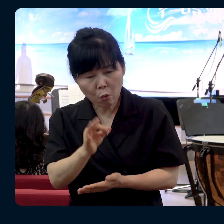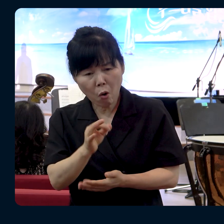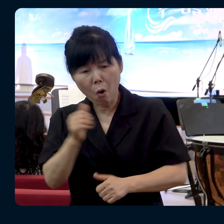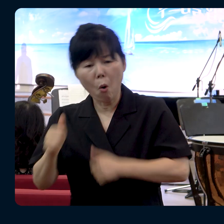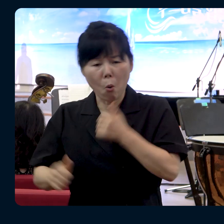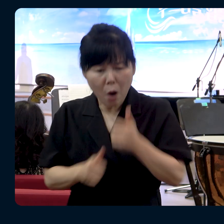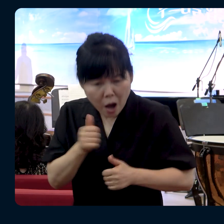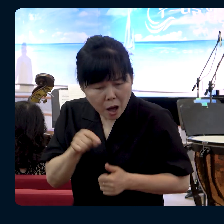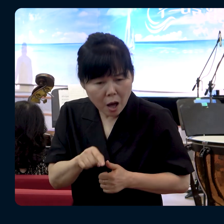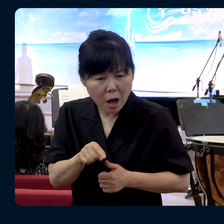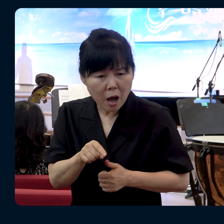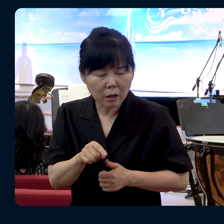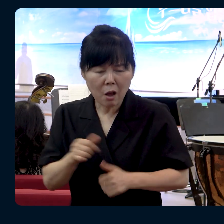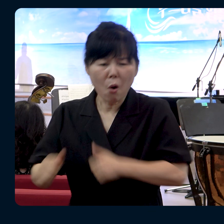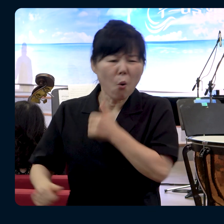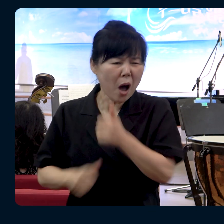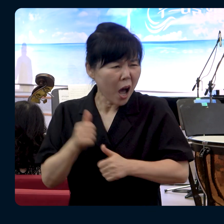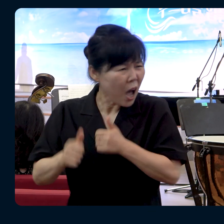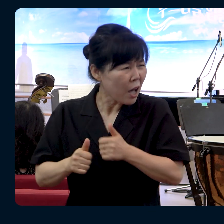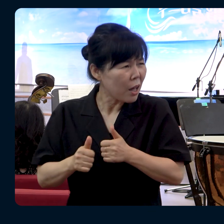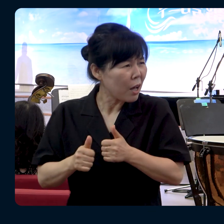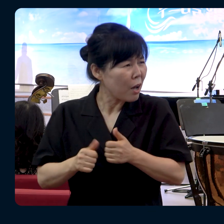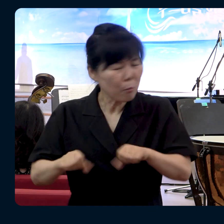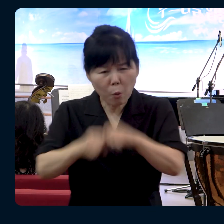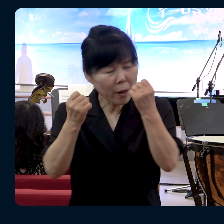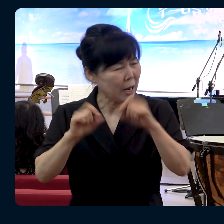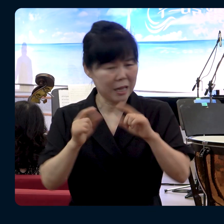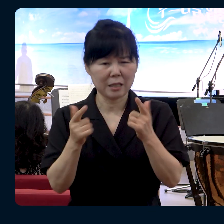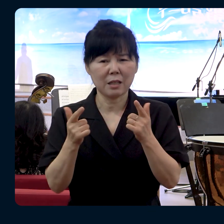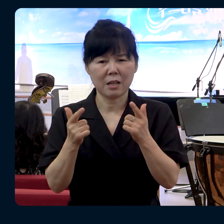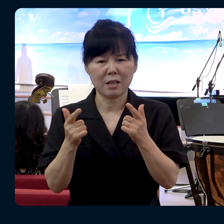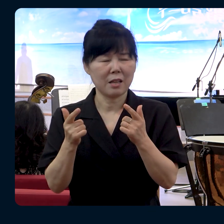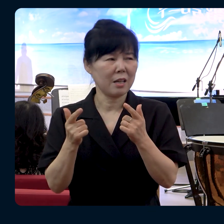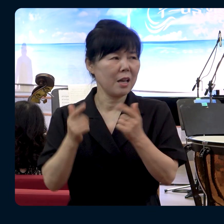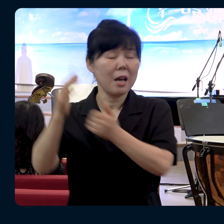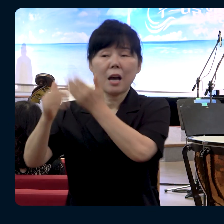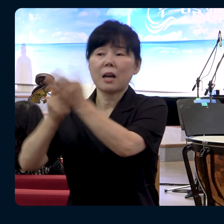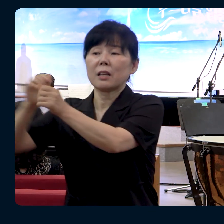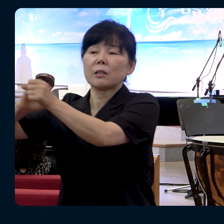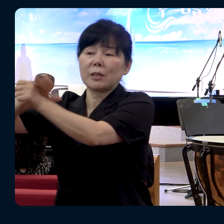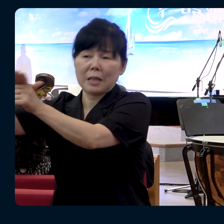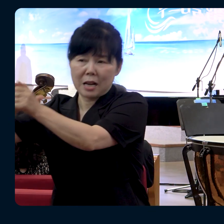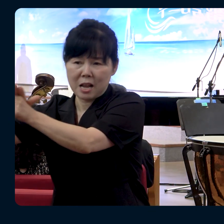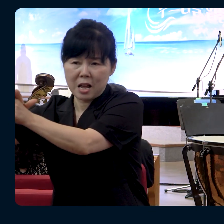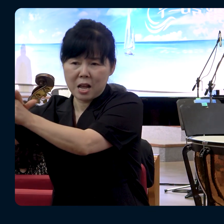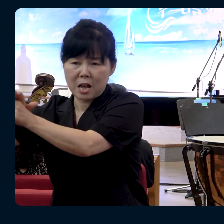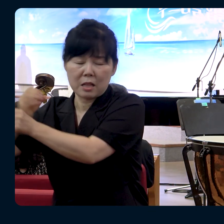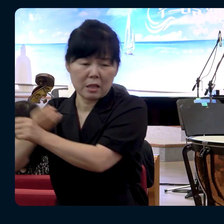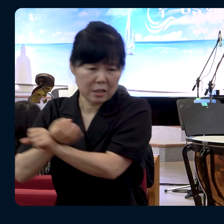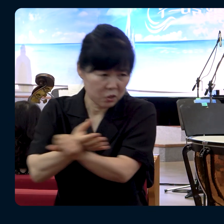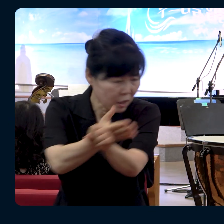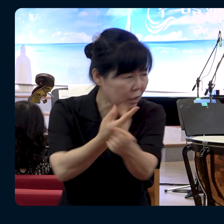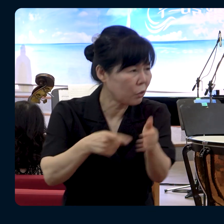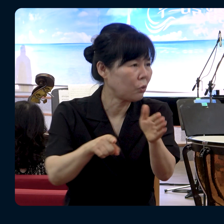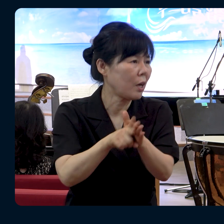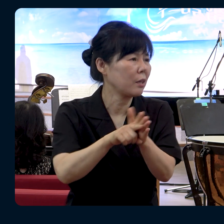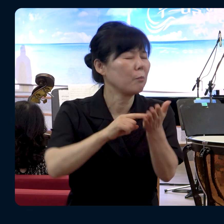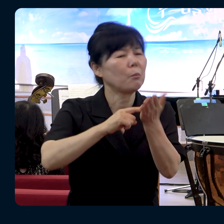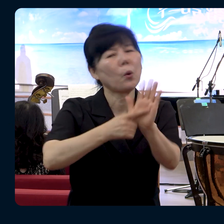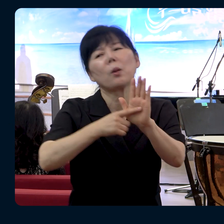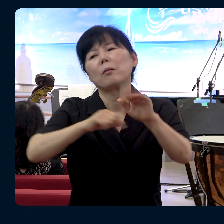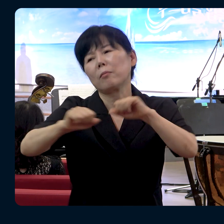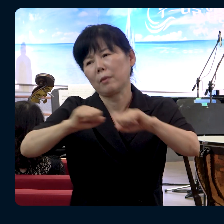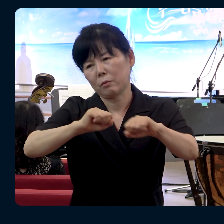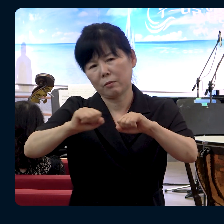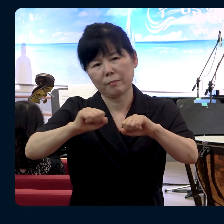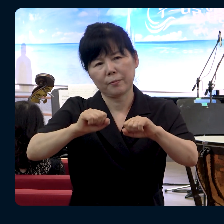것이 아니고 우리를 향한 영원한 하나님의 그 크신 사랑으로 표현되는 것입니다. 그래서